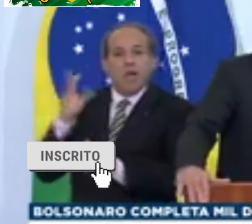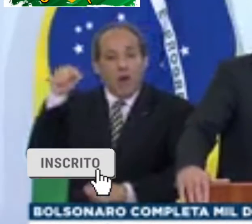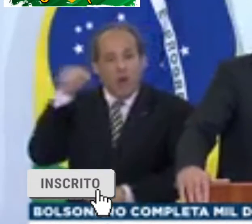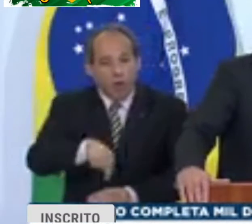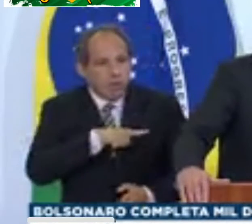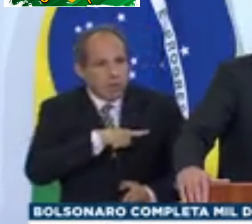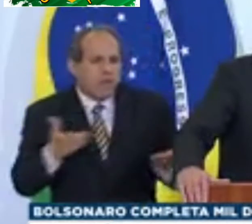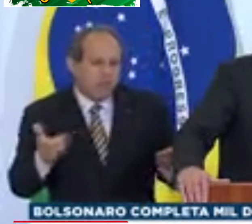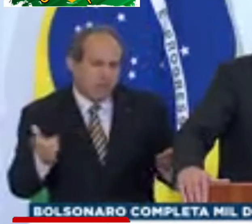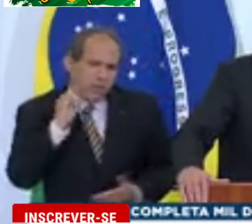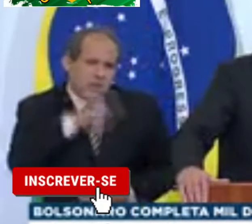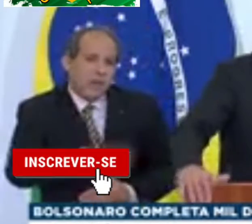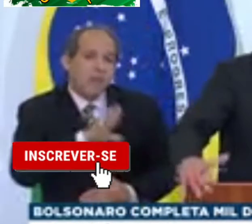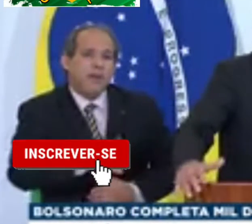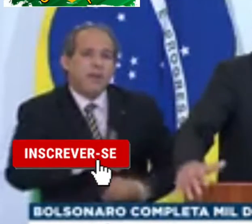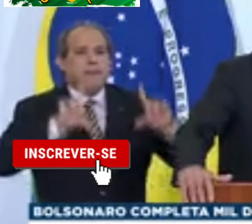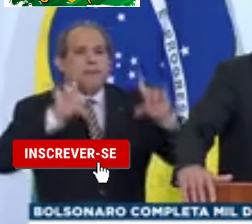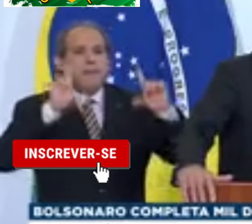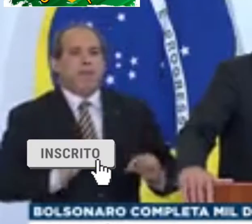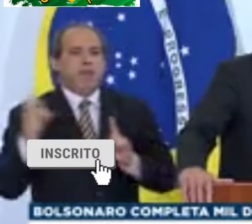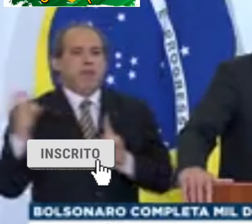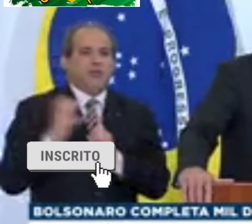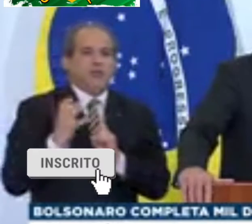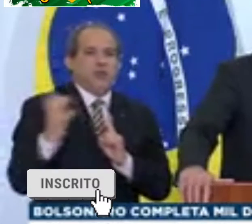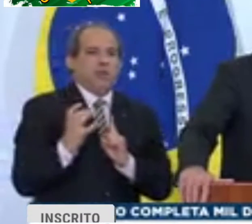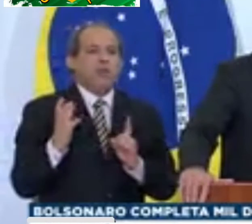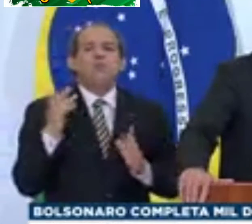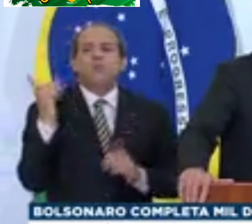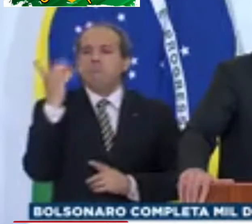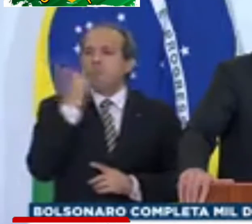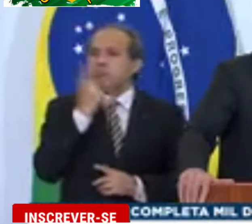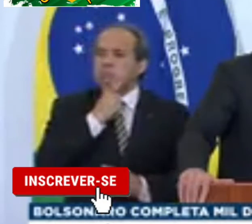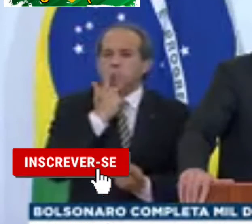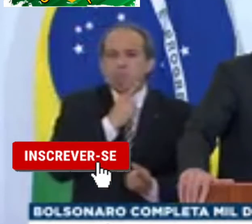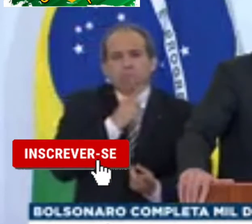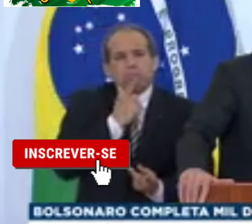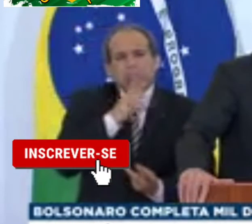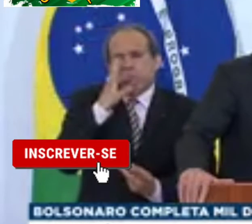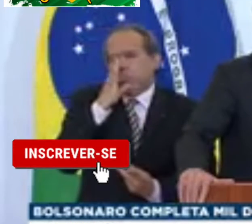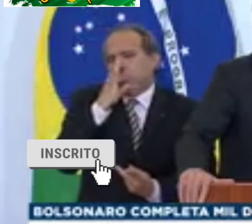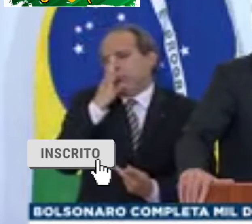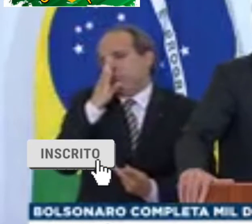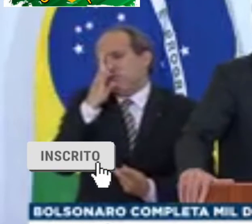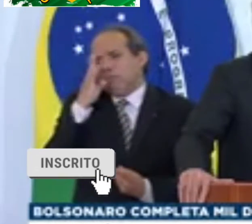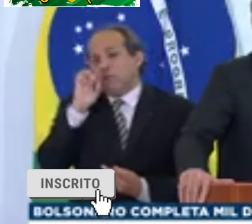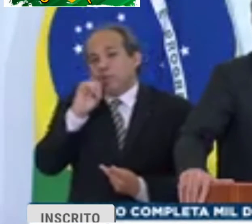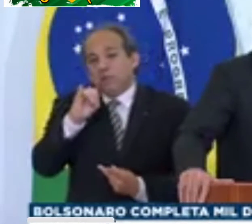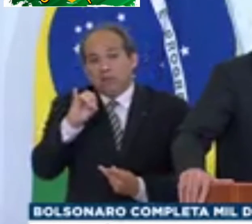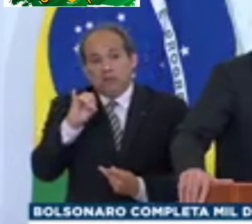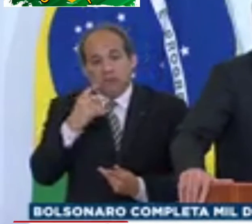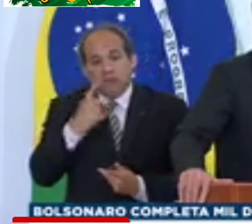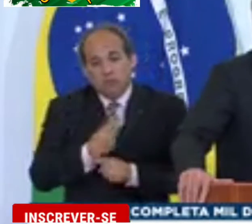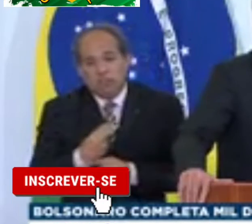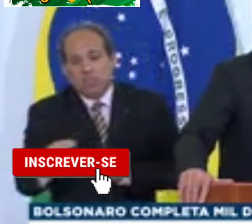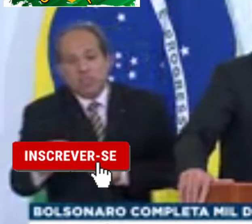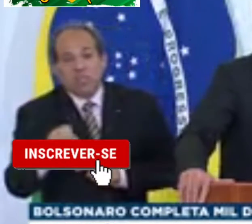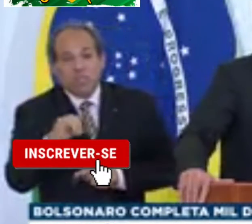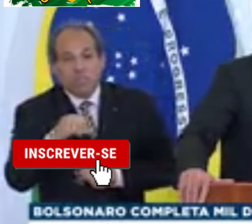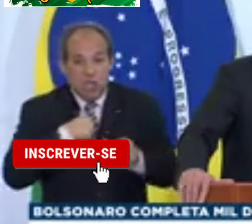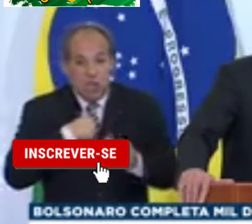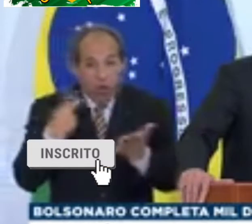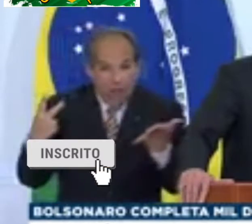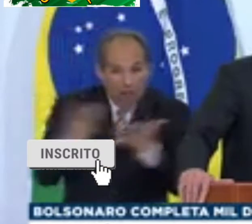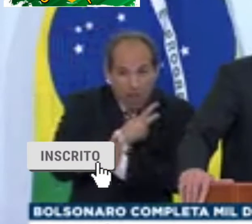bem menores. Estamos sobrevivendo, estamos vencendo. Se eu errar, pessoal, vocês pagam a conta.